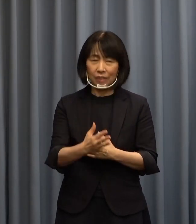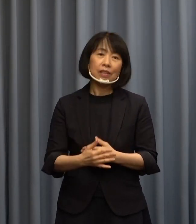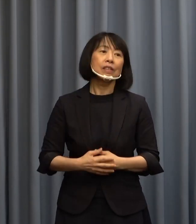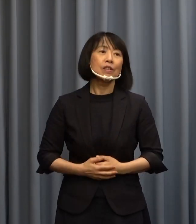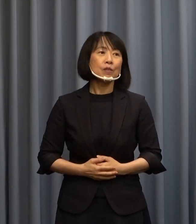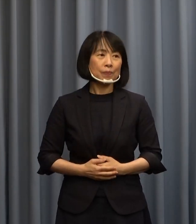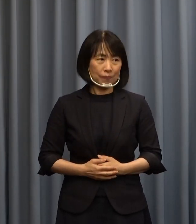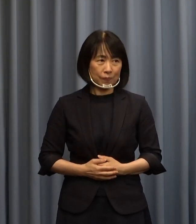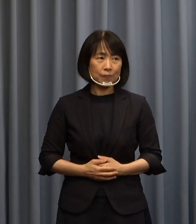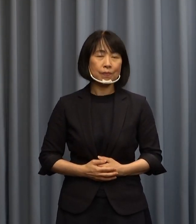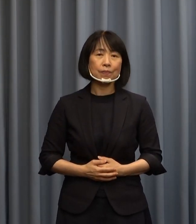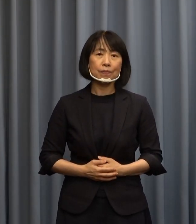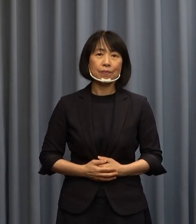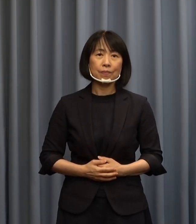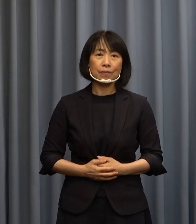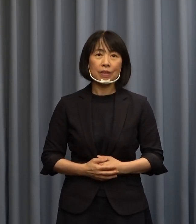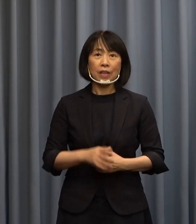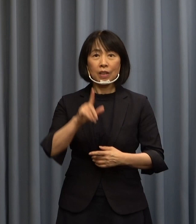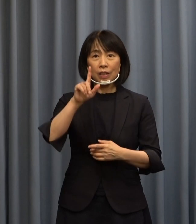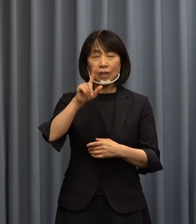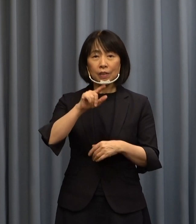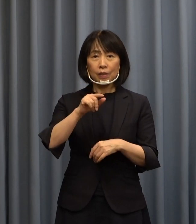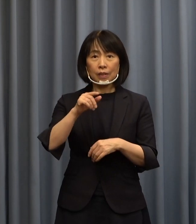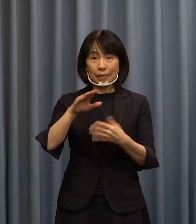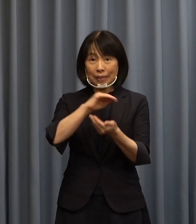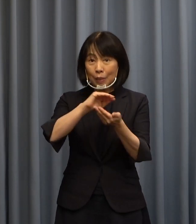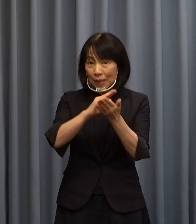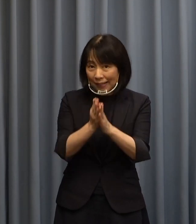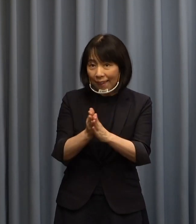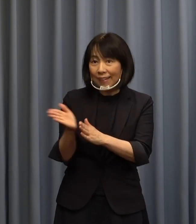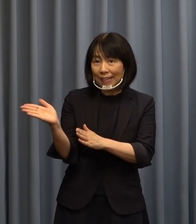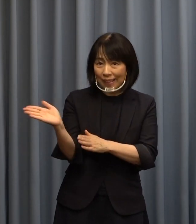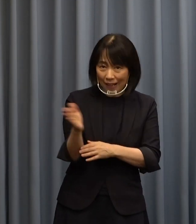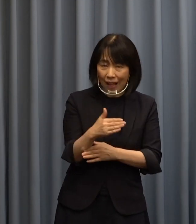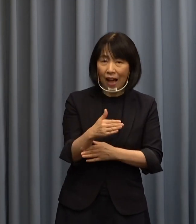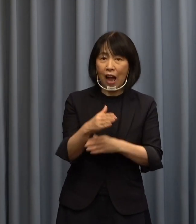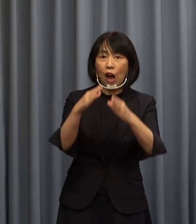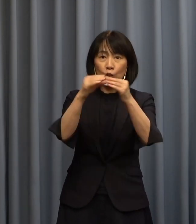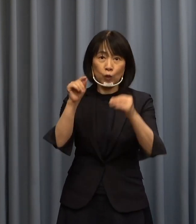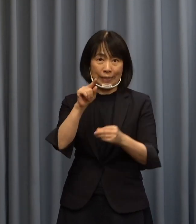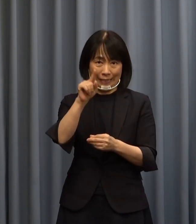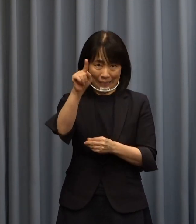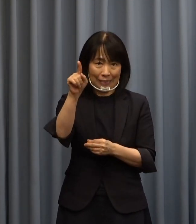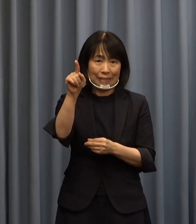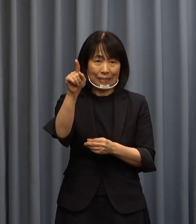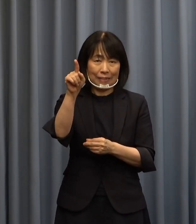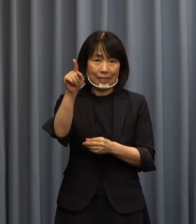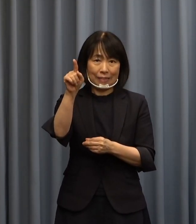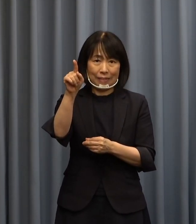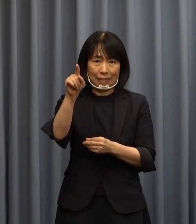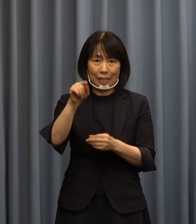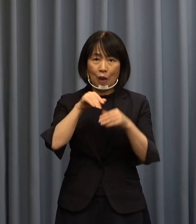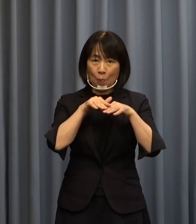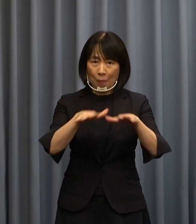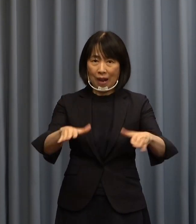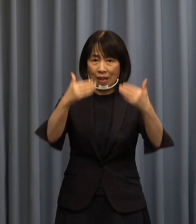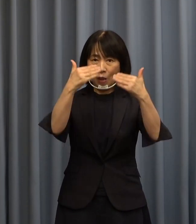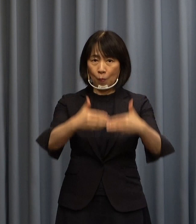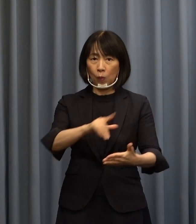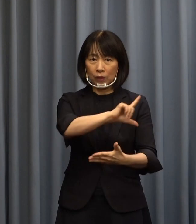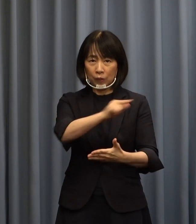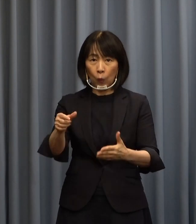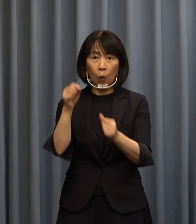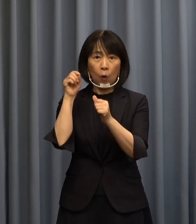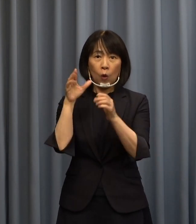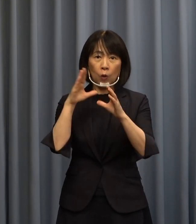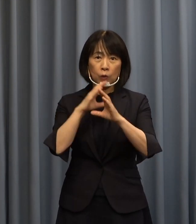分でしたね。埼玉県の方から国に対してまん延防止等重点